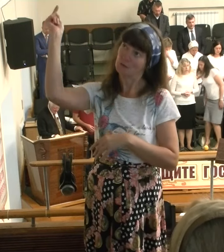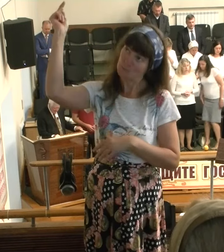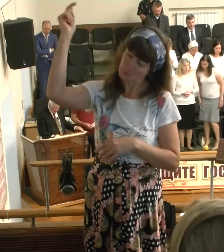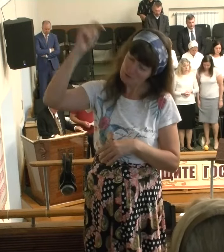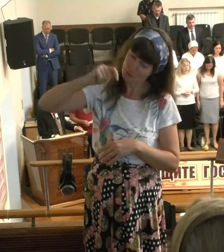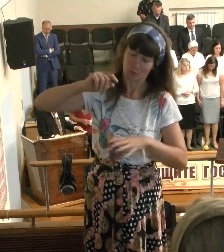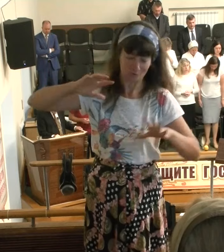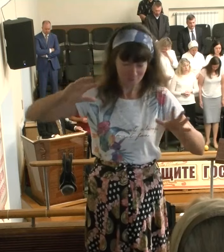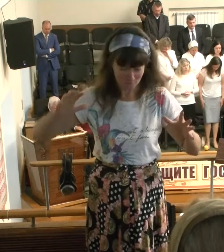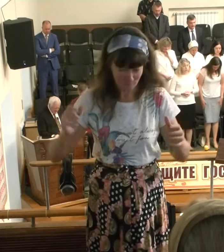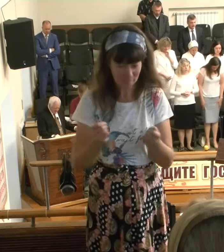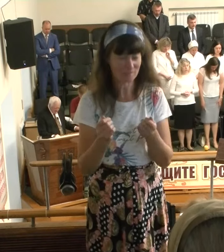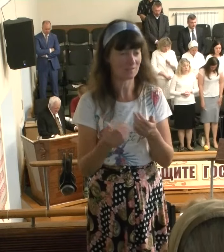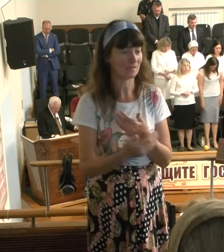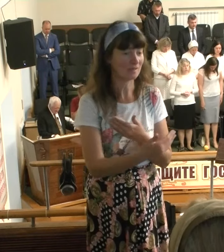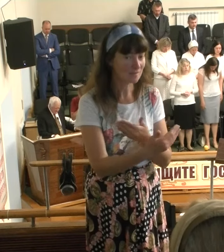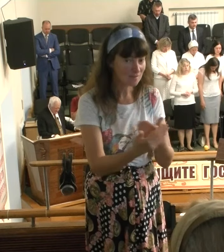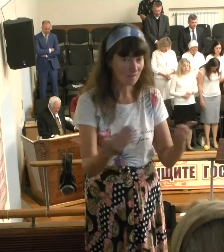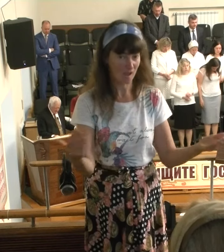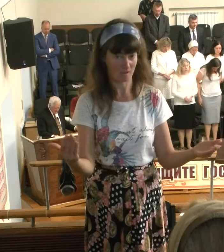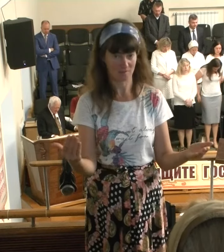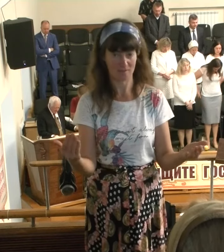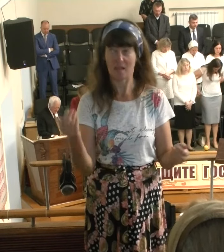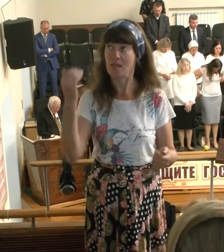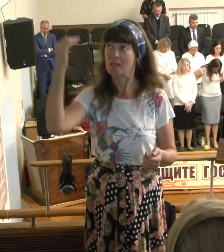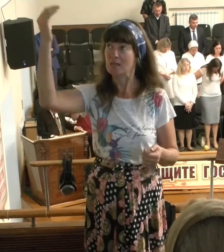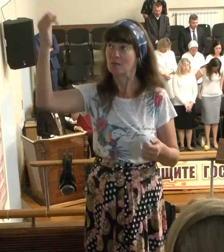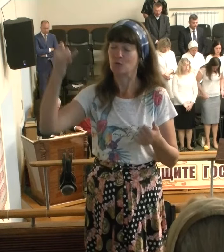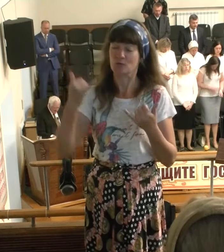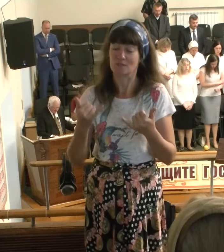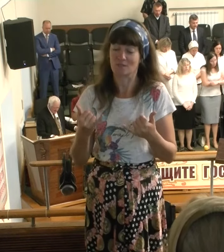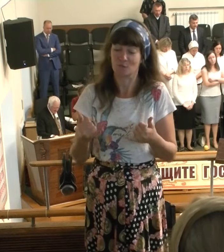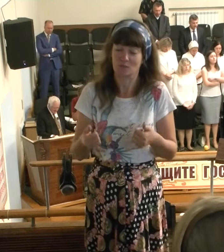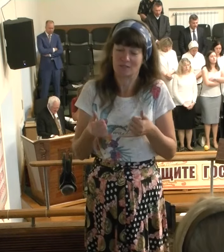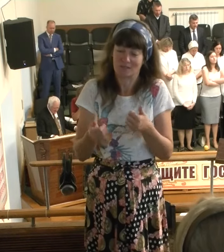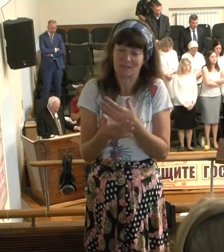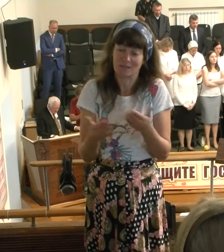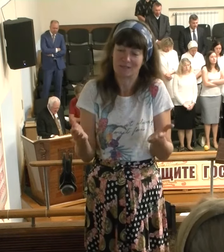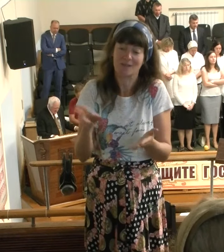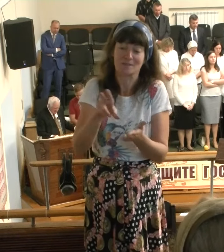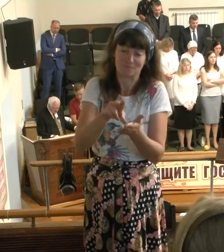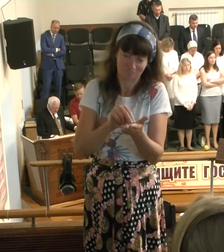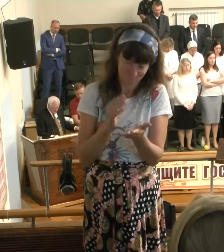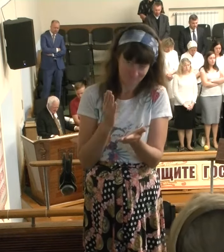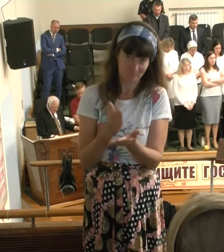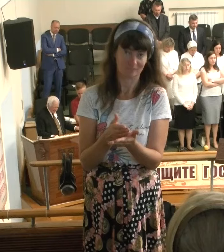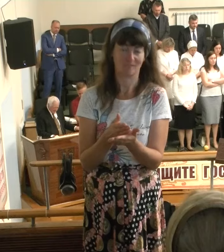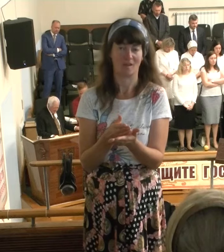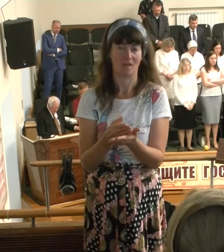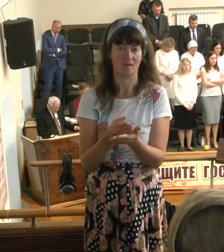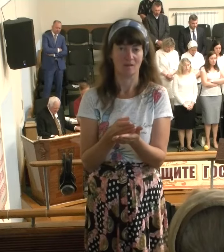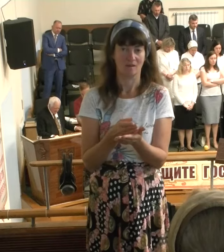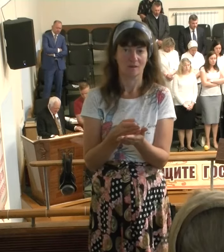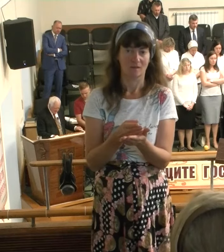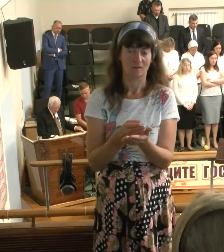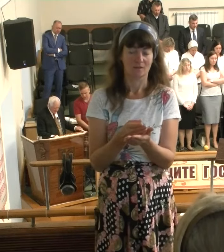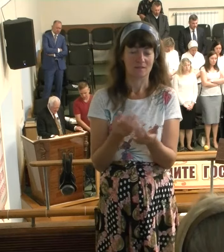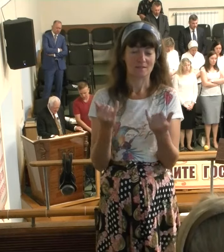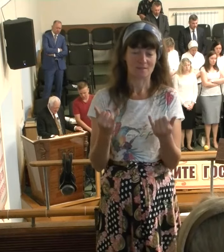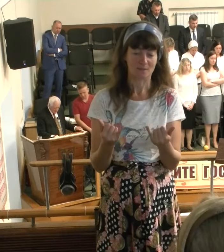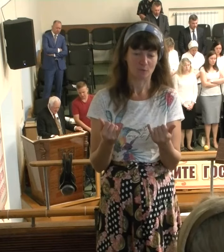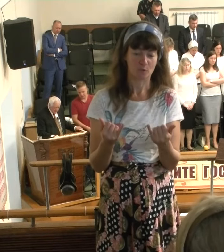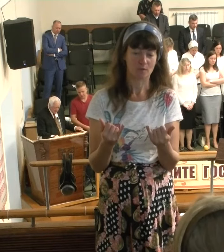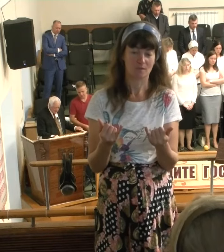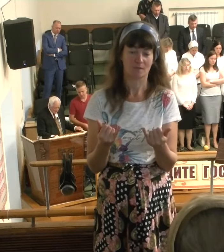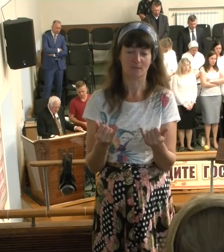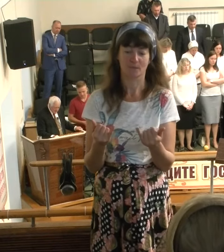спасти нас. И Он сегодня для нас пример, и Он сегодня для нас образец, и